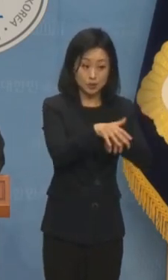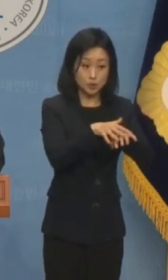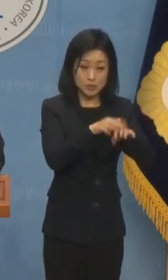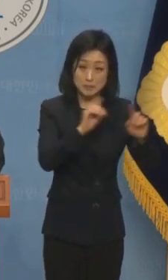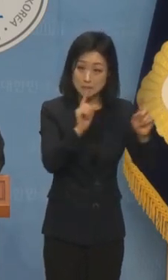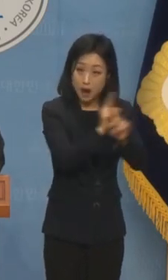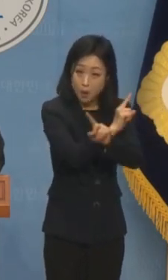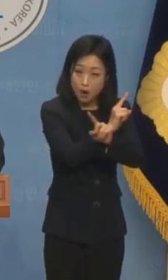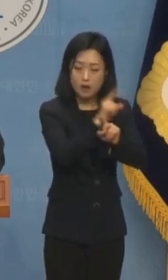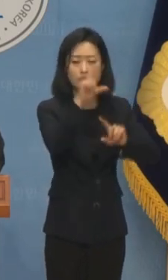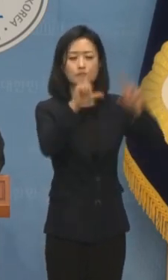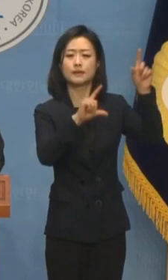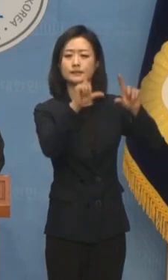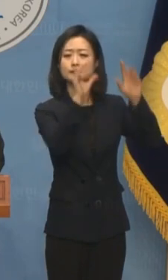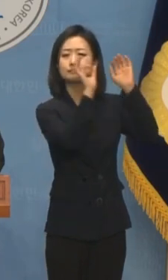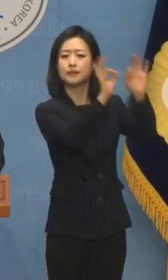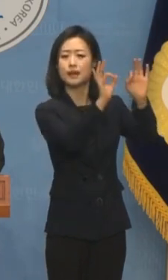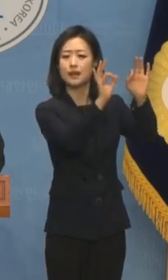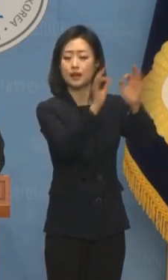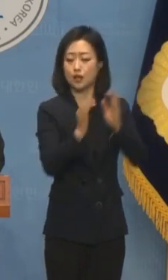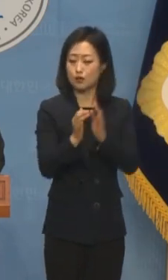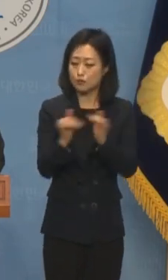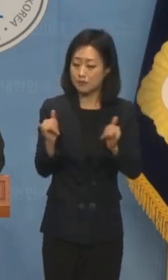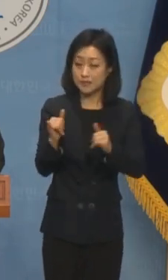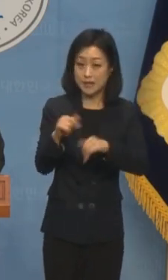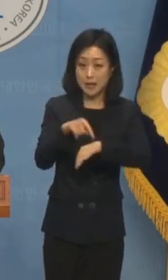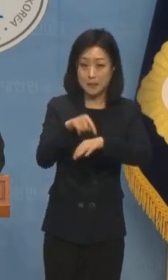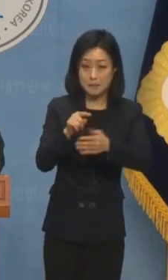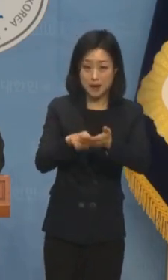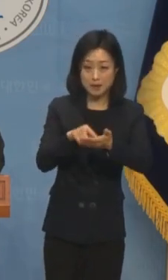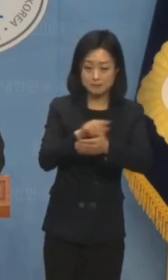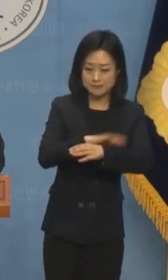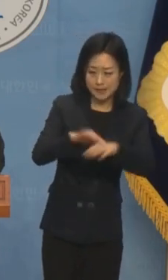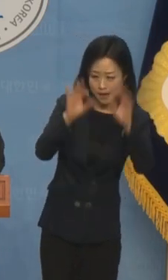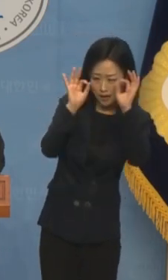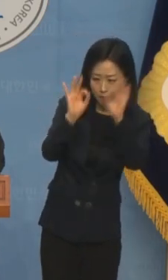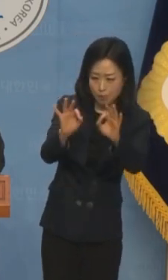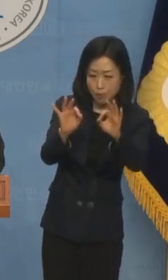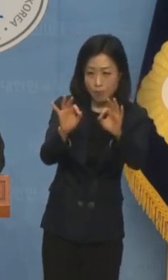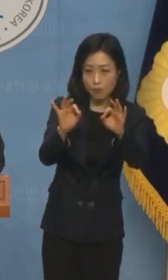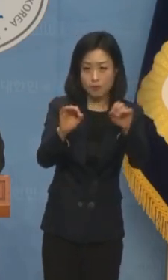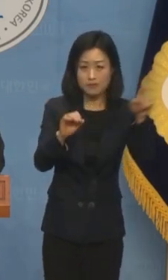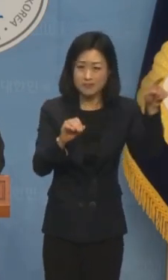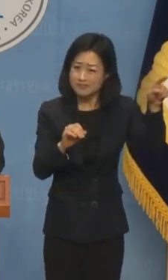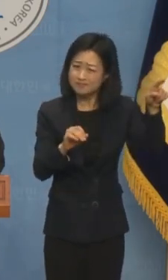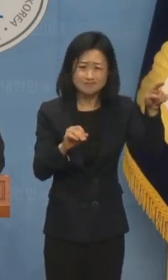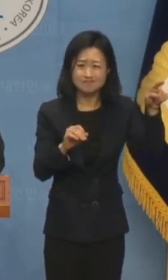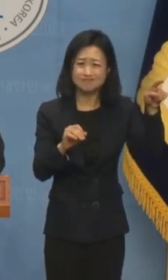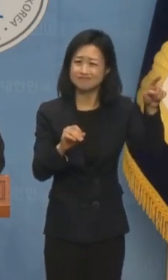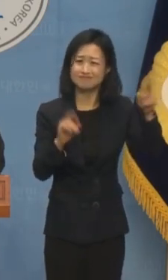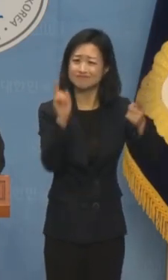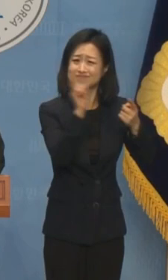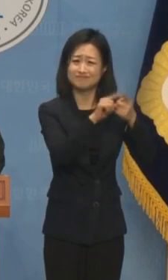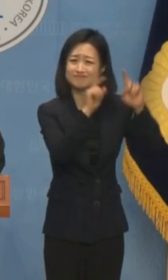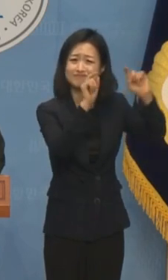윤석열 대통령이 국민의 목소리에 더 귀 기울이라 생각하지 않습니다.